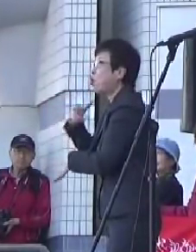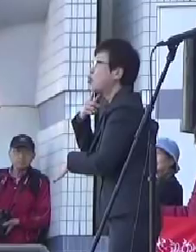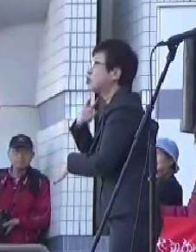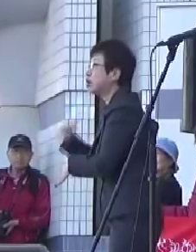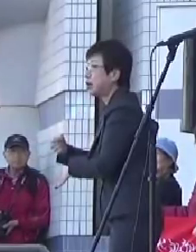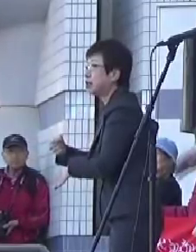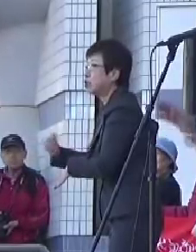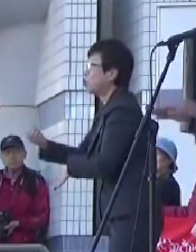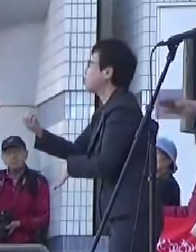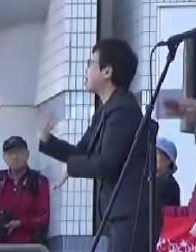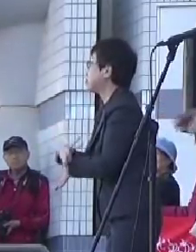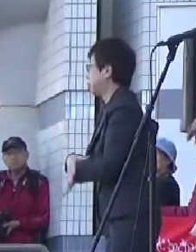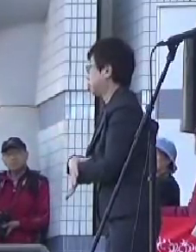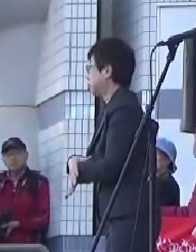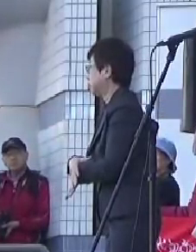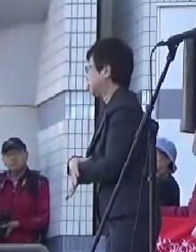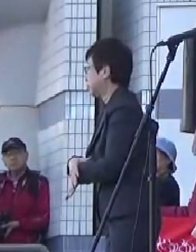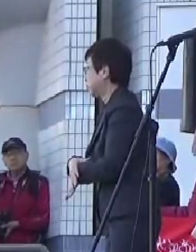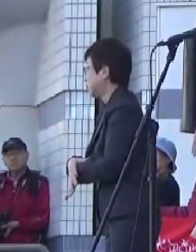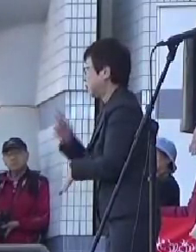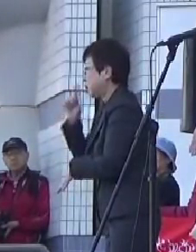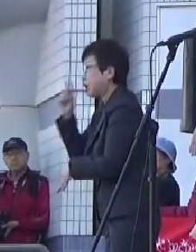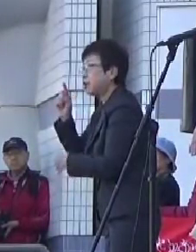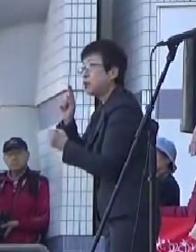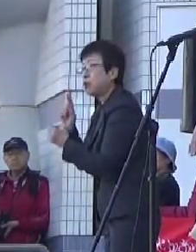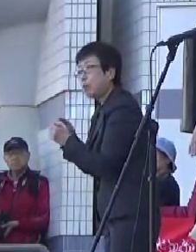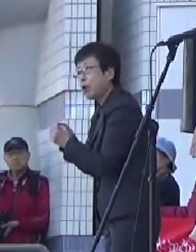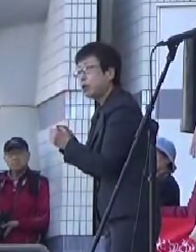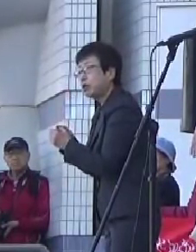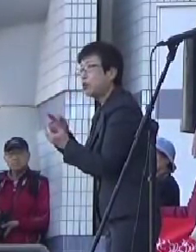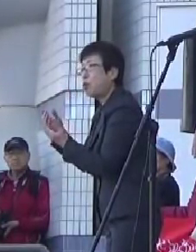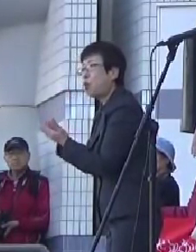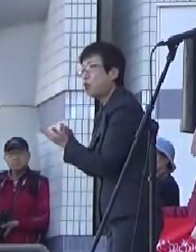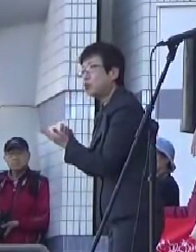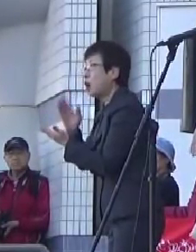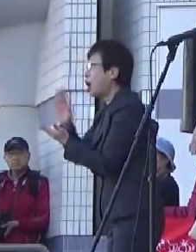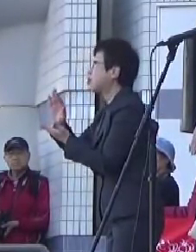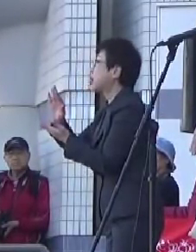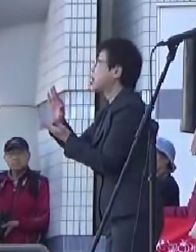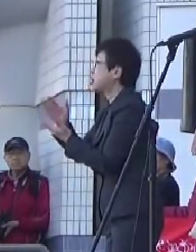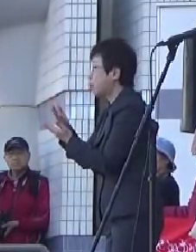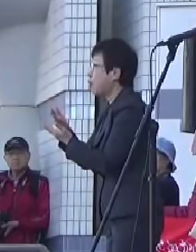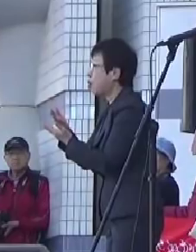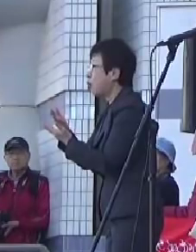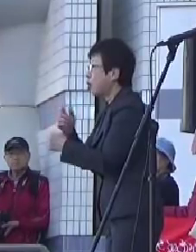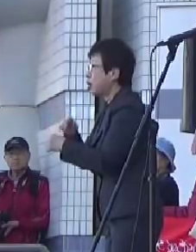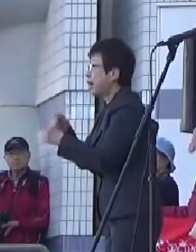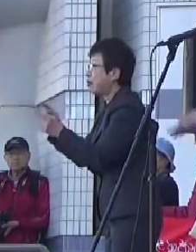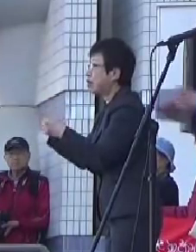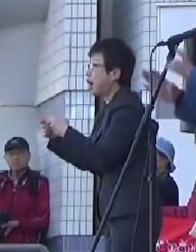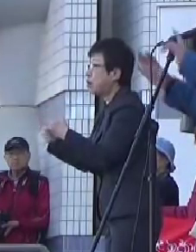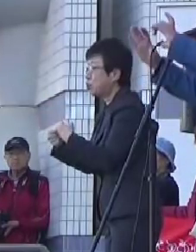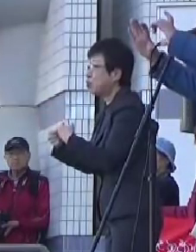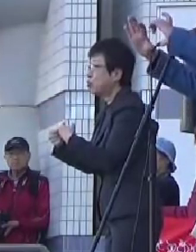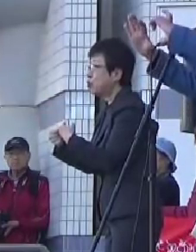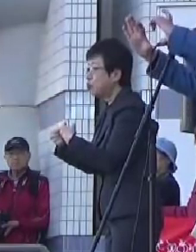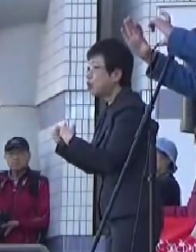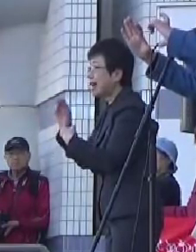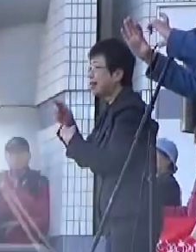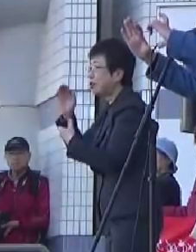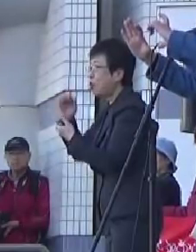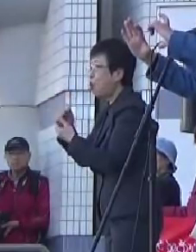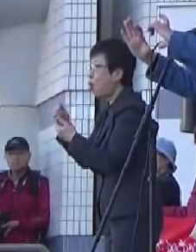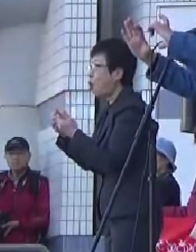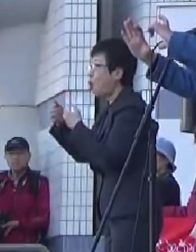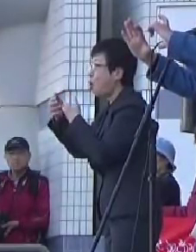。観測用に残している過半型っていうのは残すんですけど、リアルタイム線量計というその場にこう